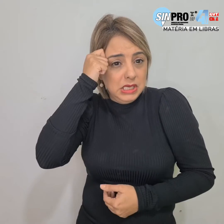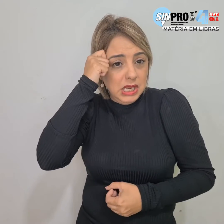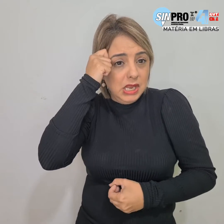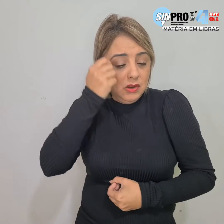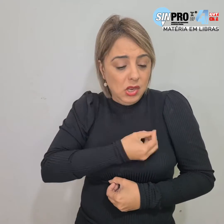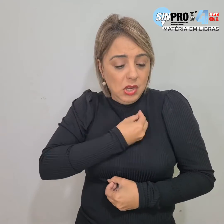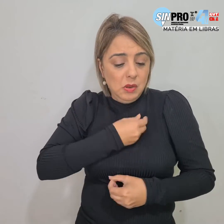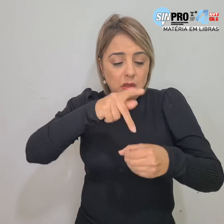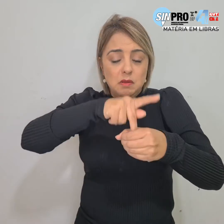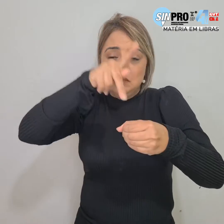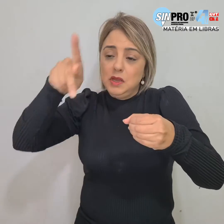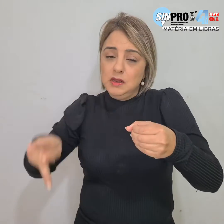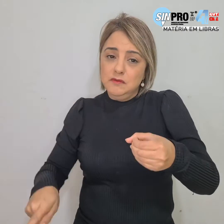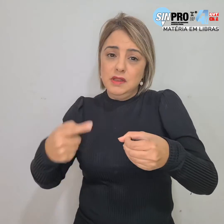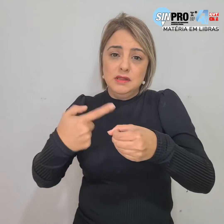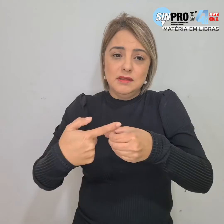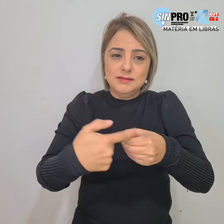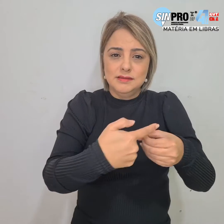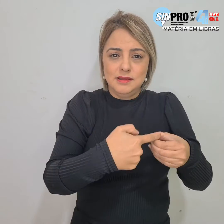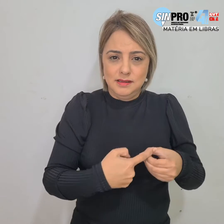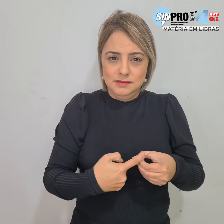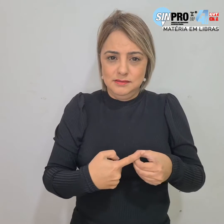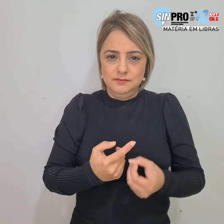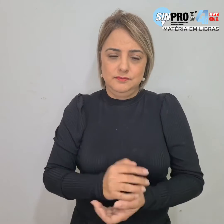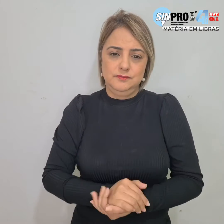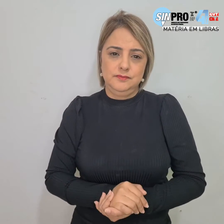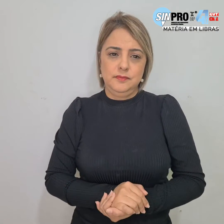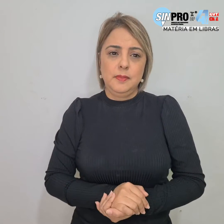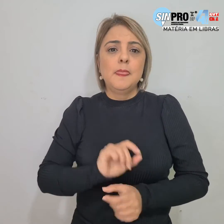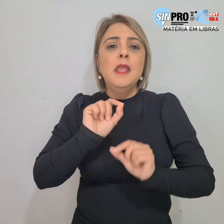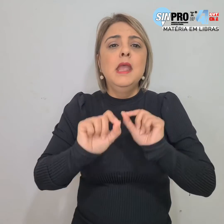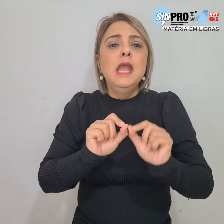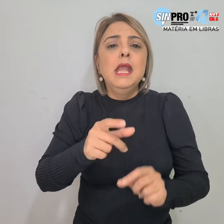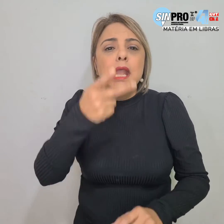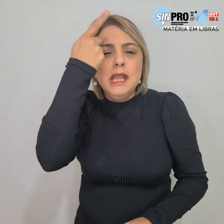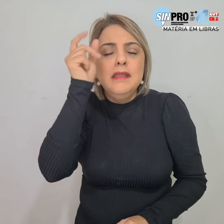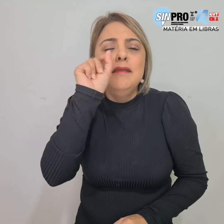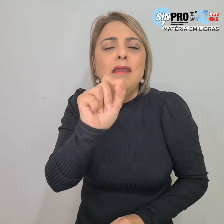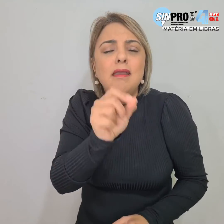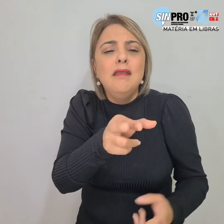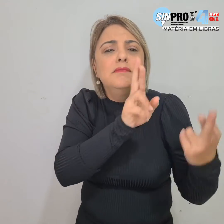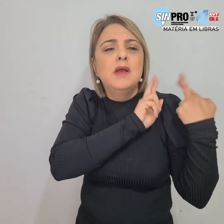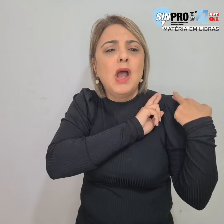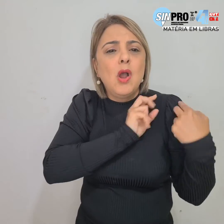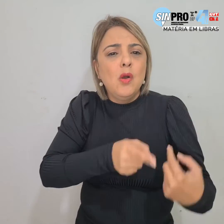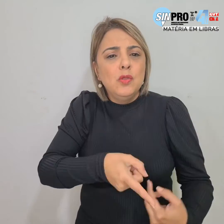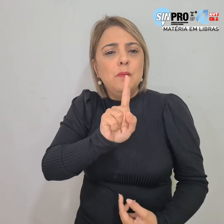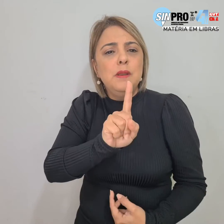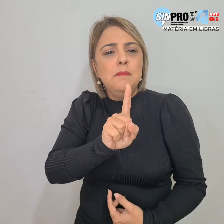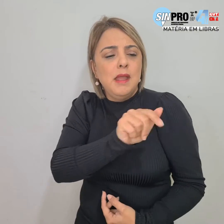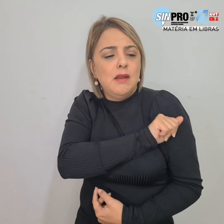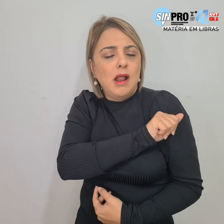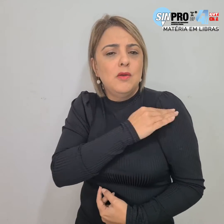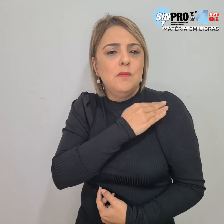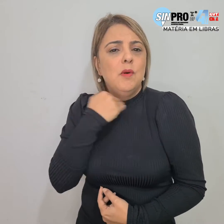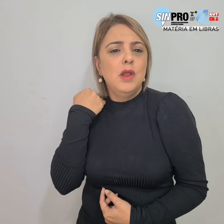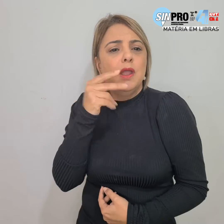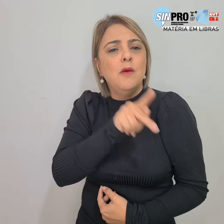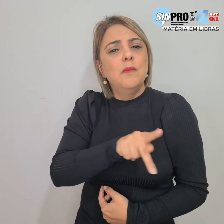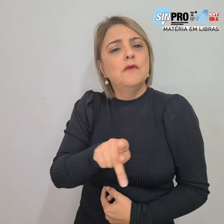cidades. Quem vai se responsabilizar quando o primeiro aluno ou professor morrer? Questiona. Estamos discutindo